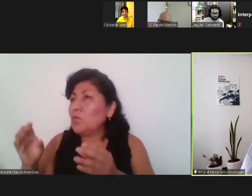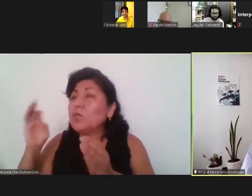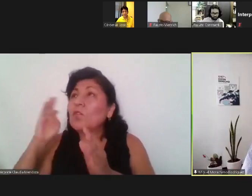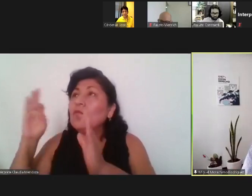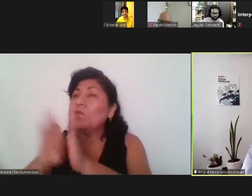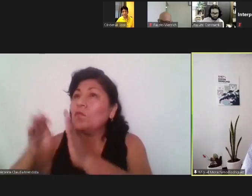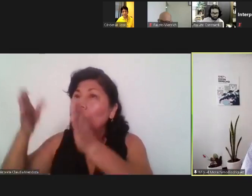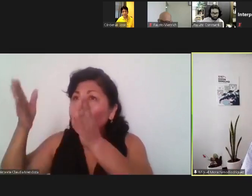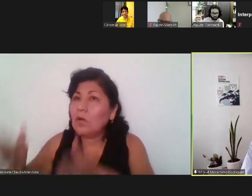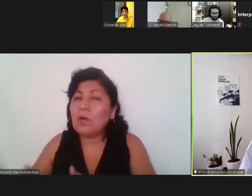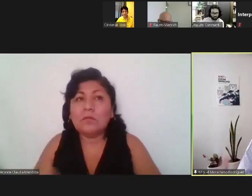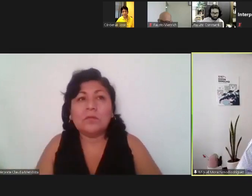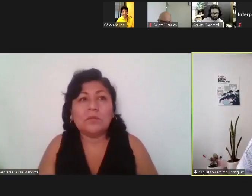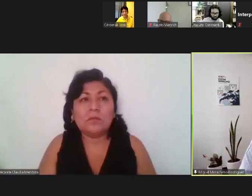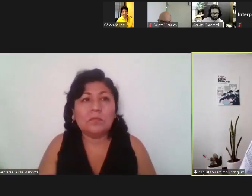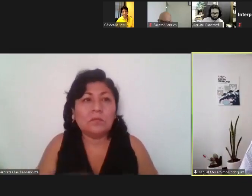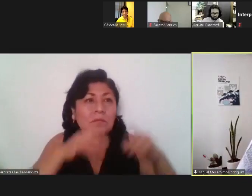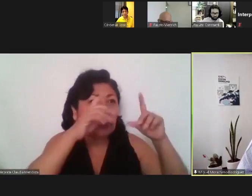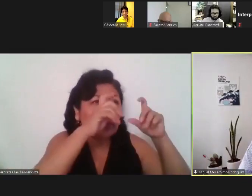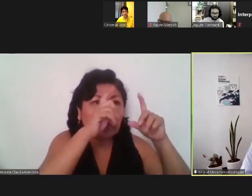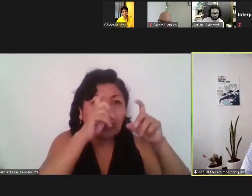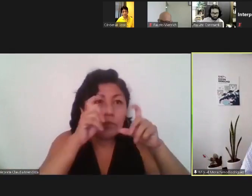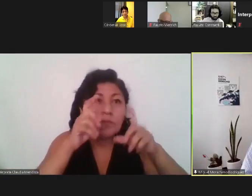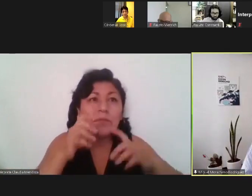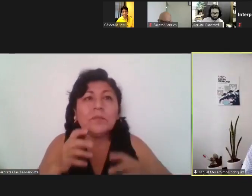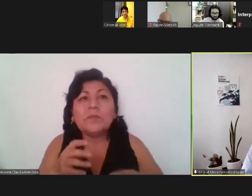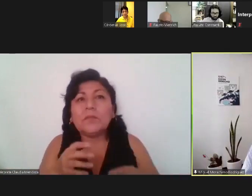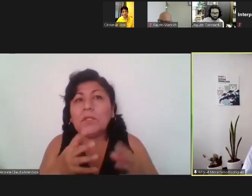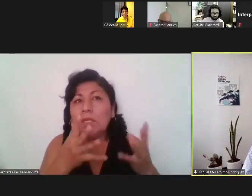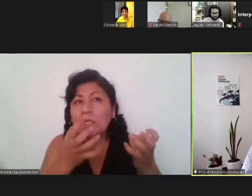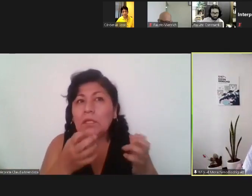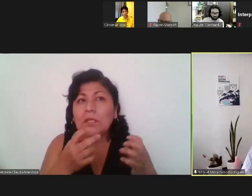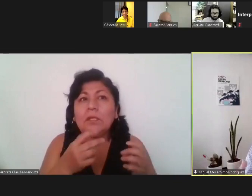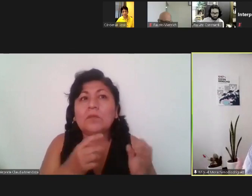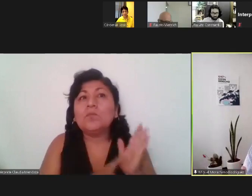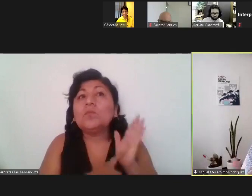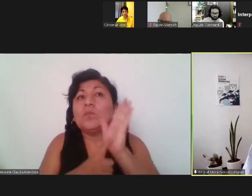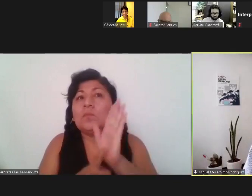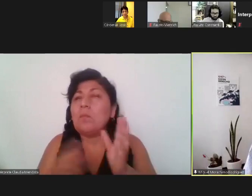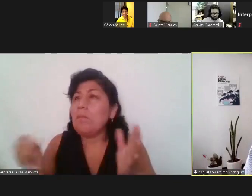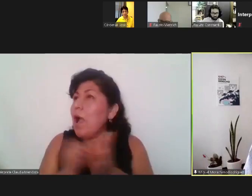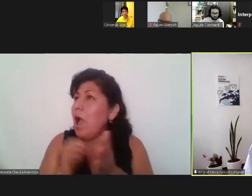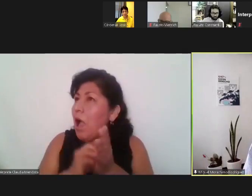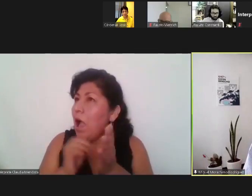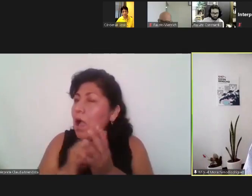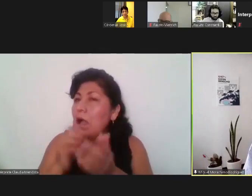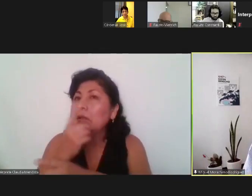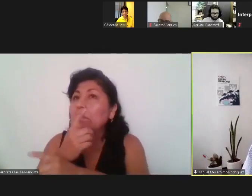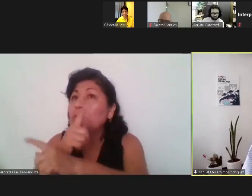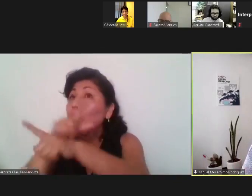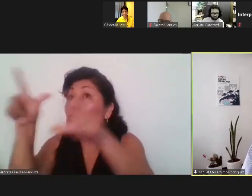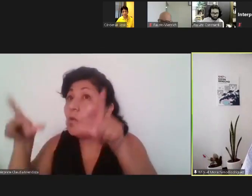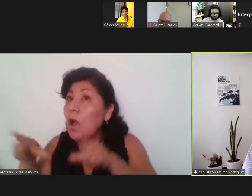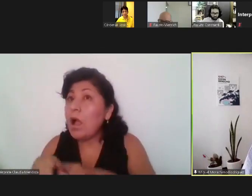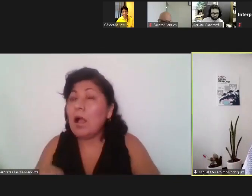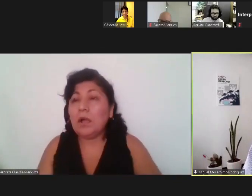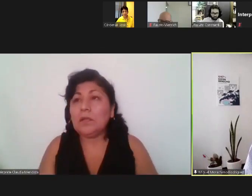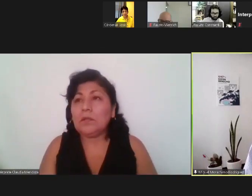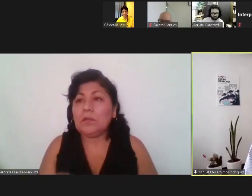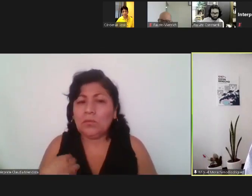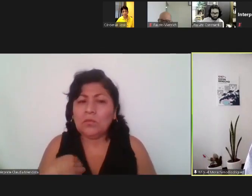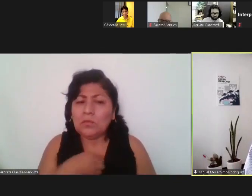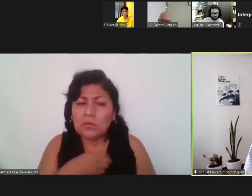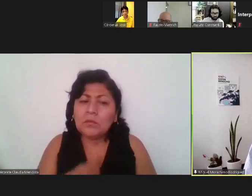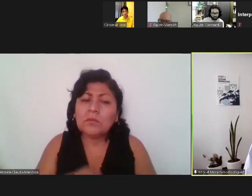pasaba, y ellos lo que querían era que esto se vea en más sitios, ¿no? Y los ayudamos a licenciar sus obras, los orientamos en licenciar